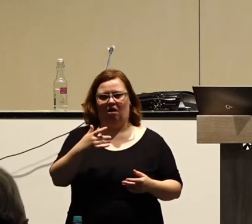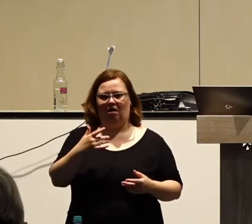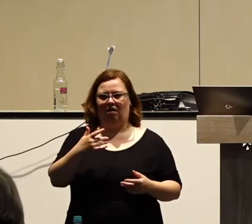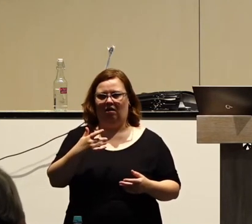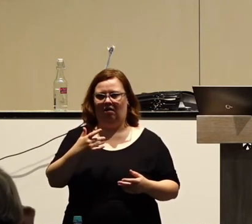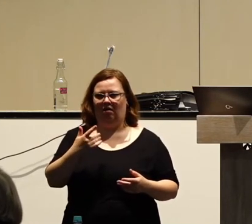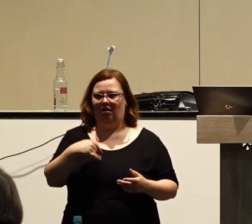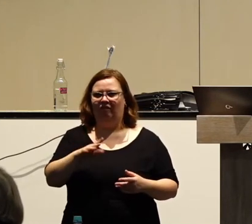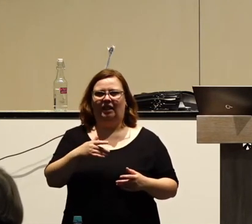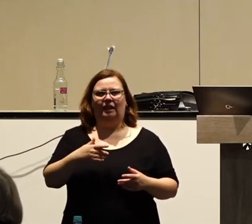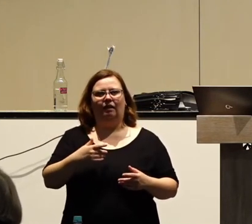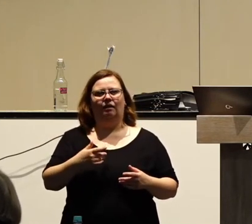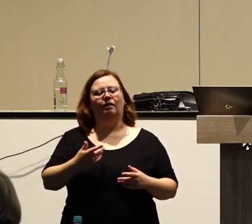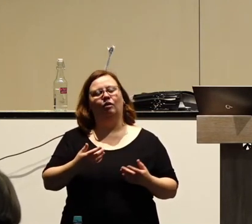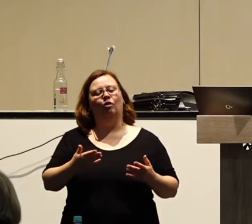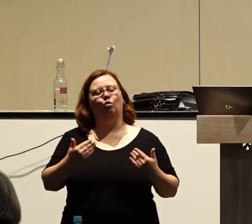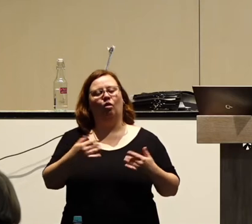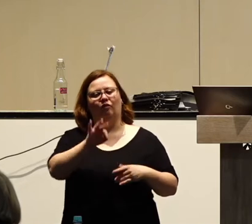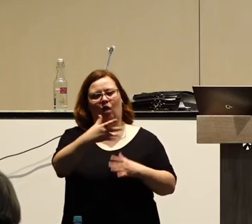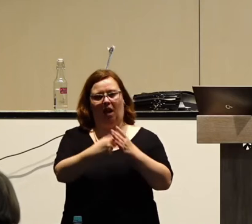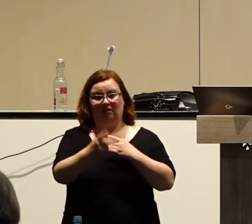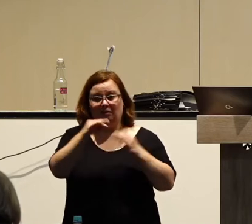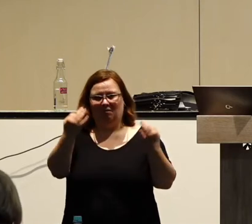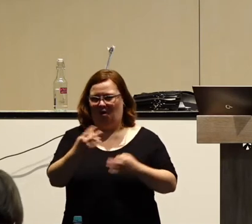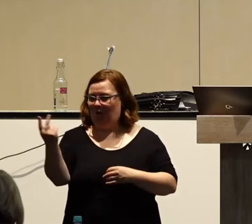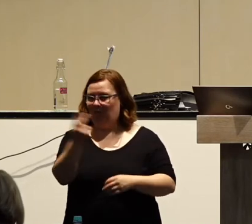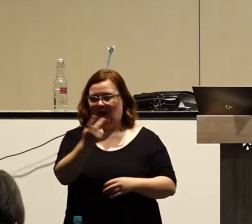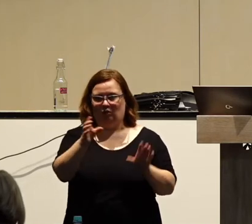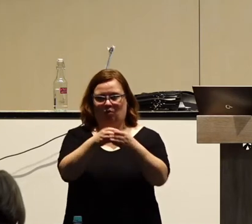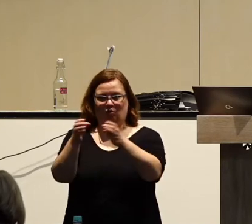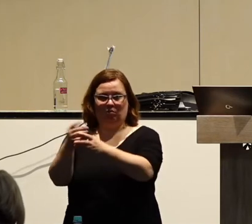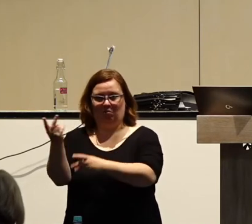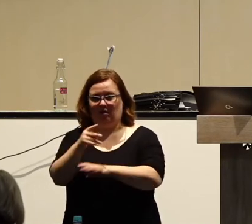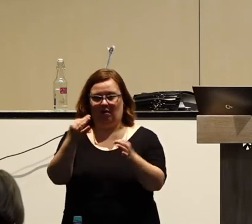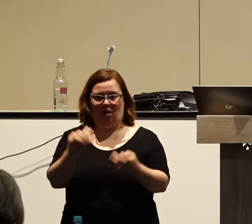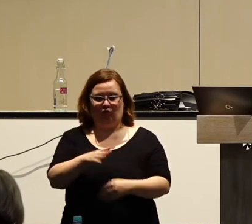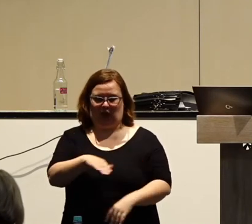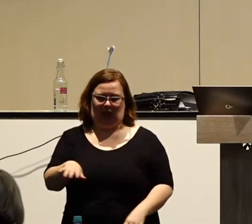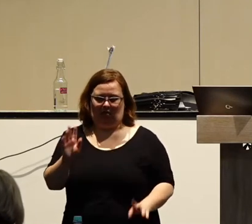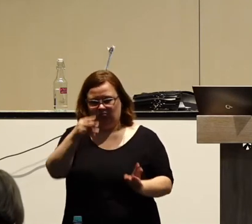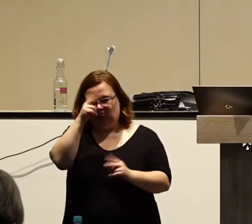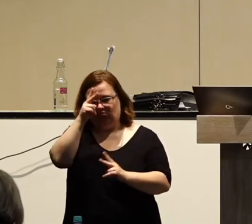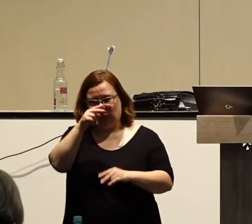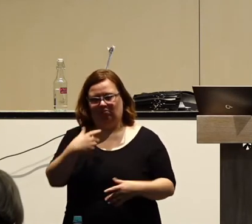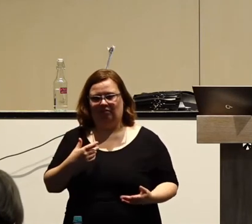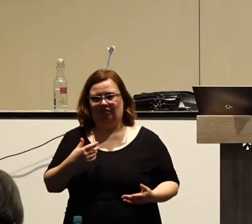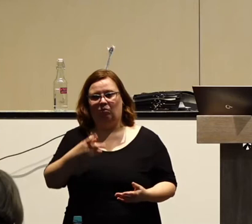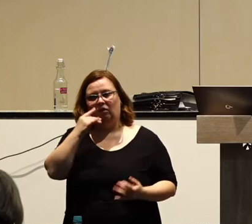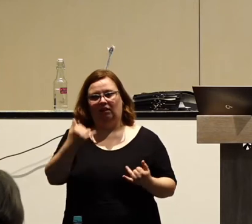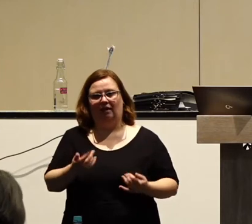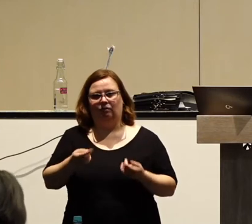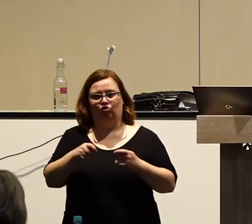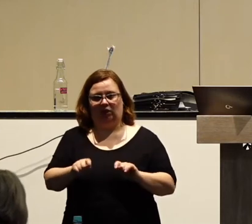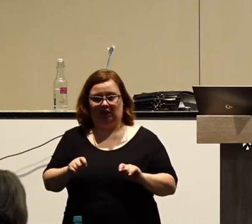stärkere Kuren für die Eltern. Die haben es nötig, diese beiden Gruppen. Wenn wir also jetzt so etwas